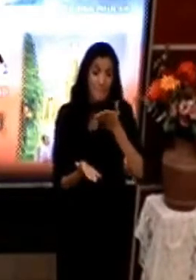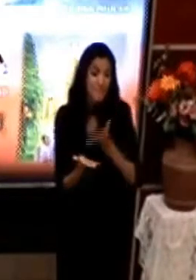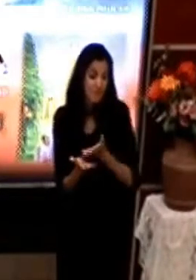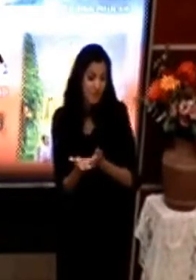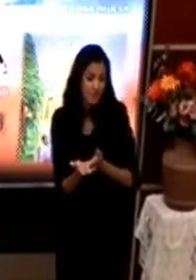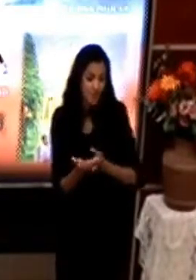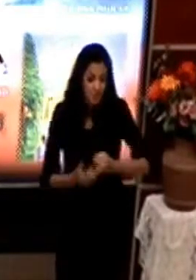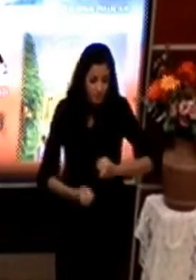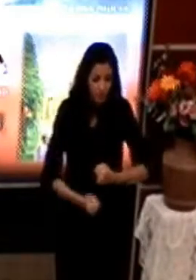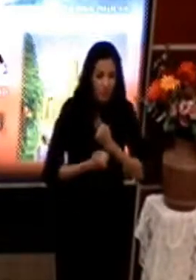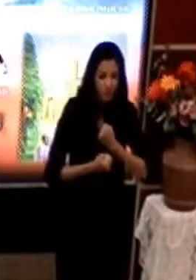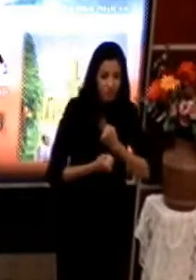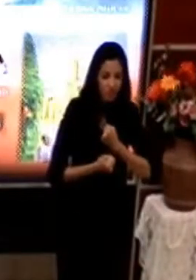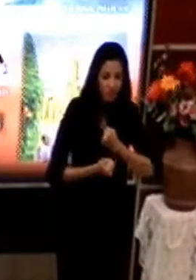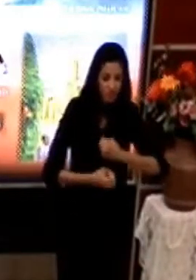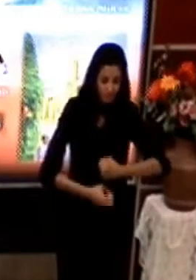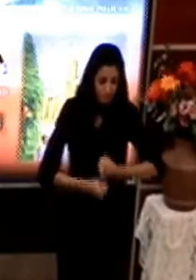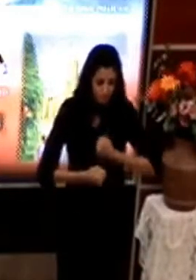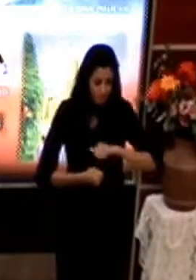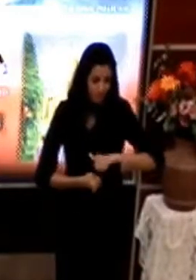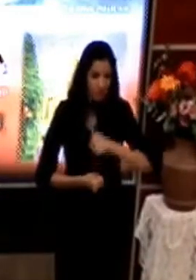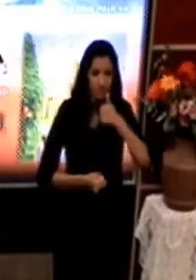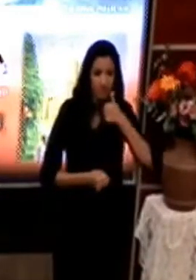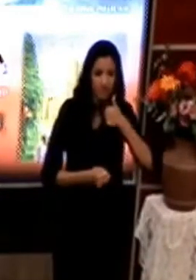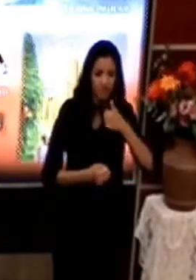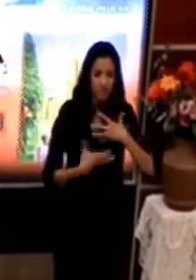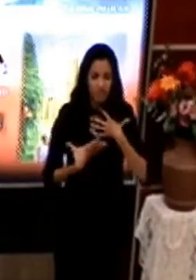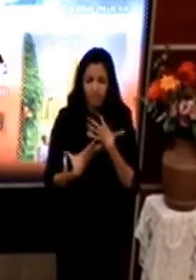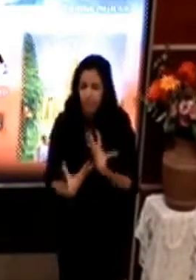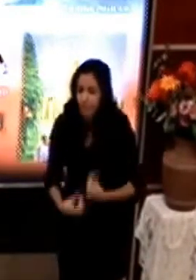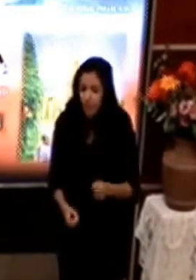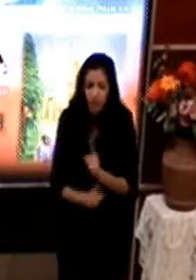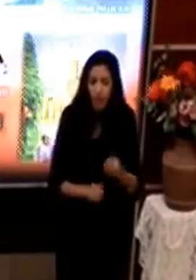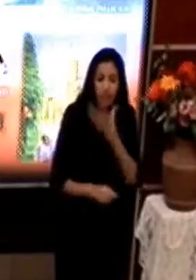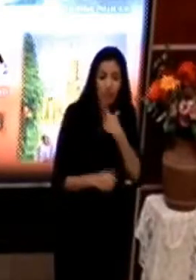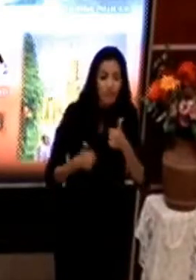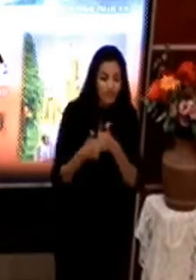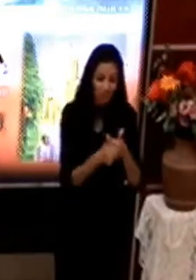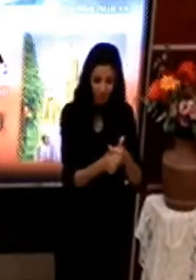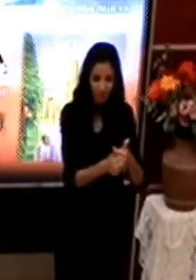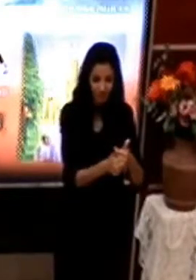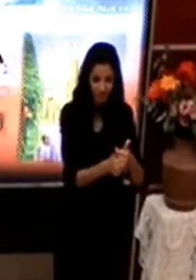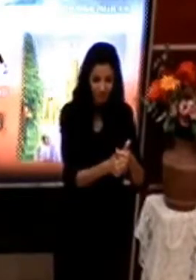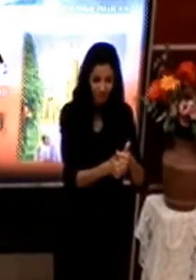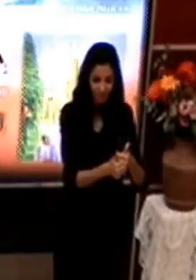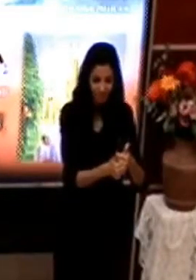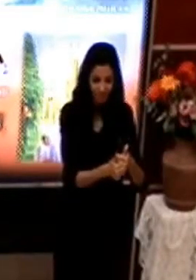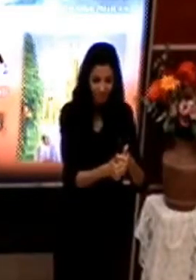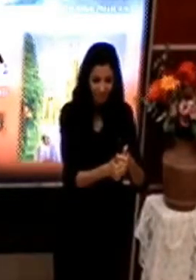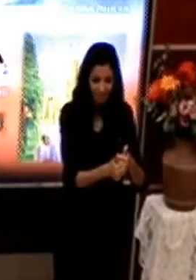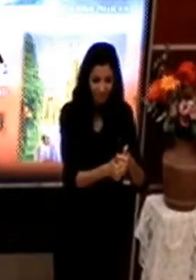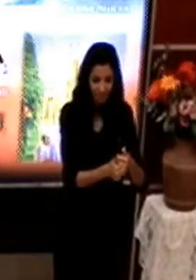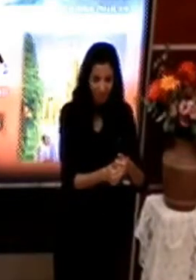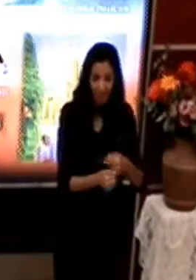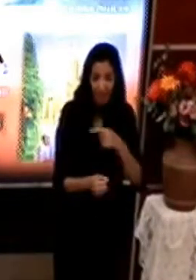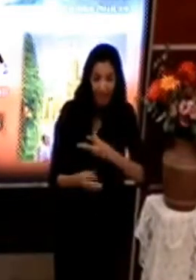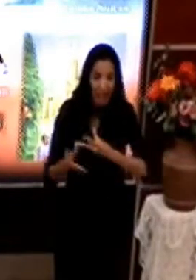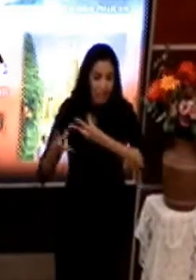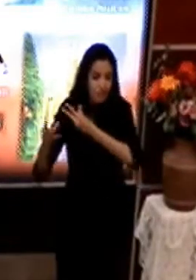No temas ni desmayes porque el Señor tu Dios está contigo. Y la verdad que eso me